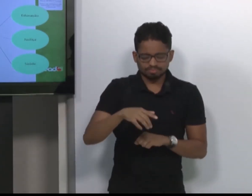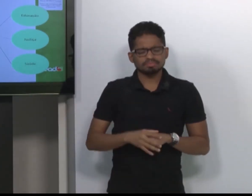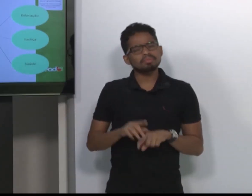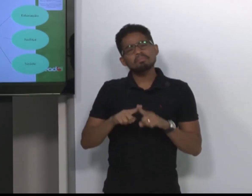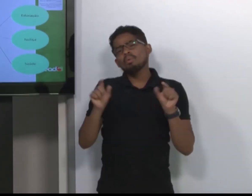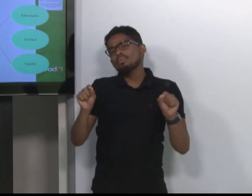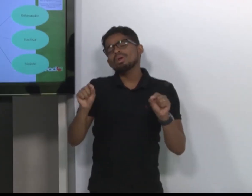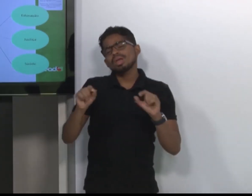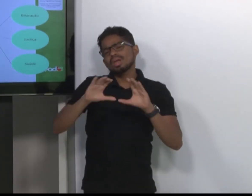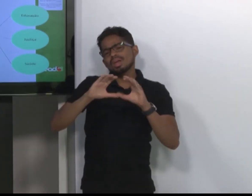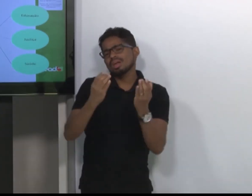Primeiro,